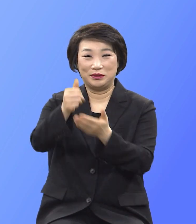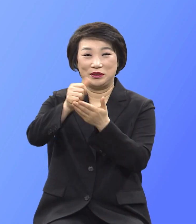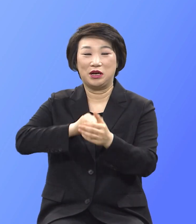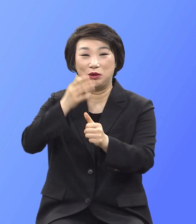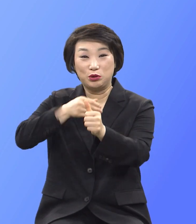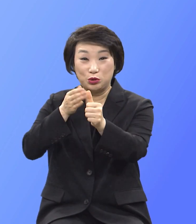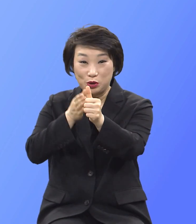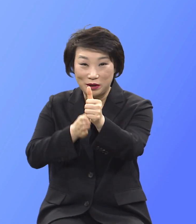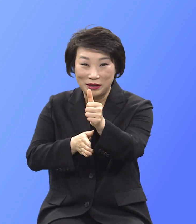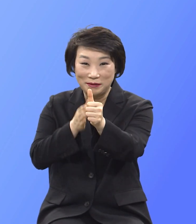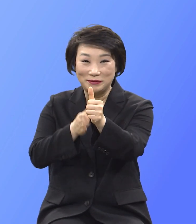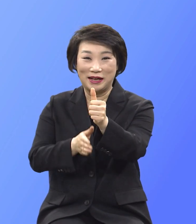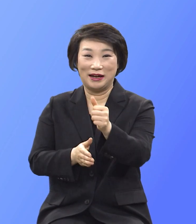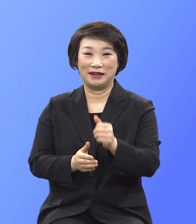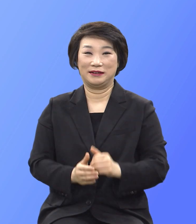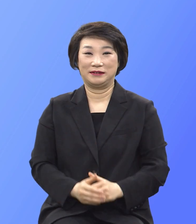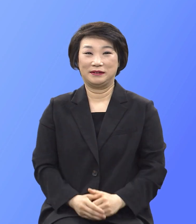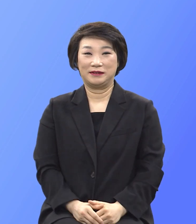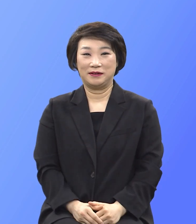주님의 이름으로